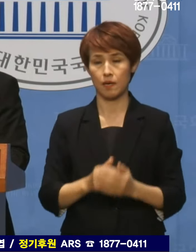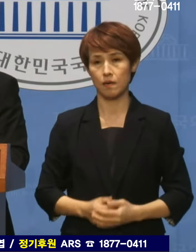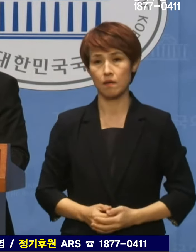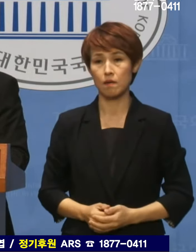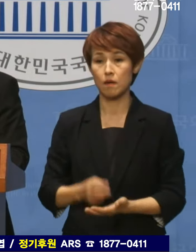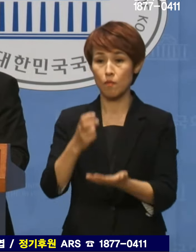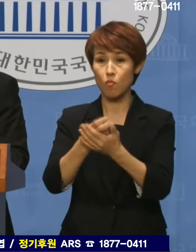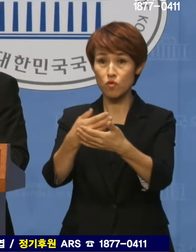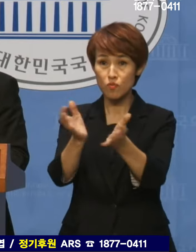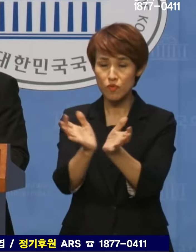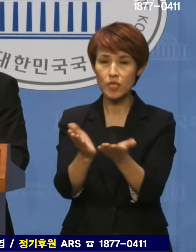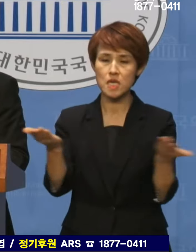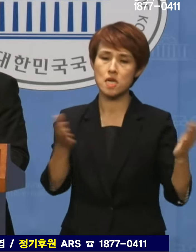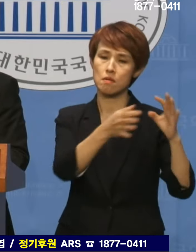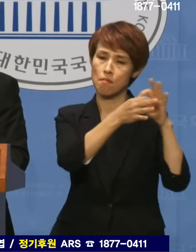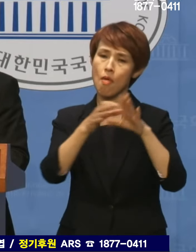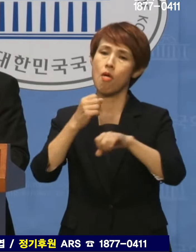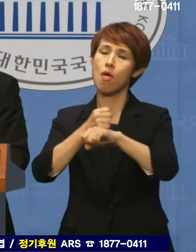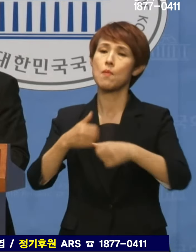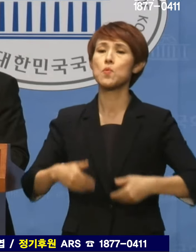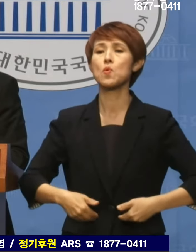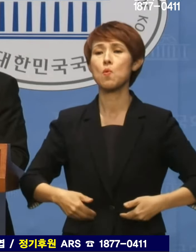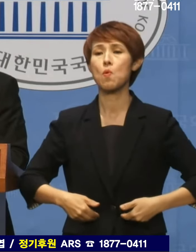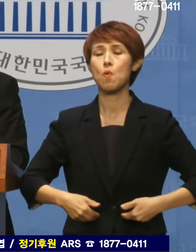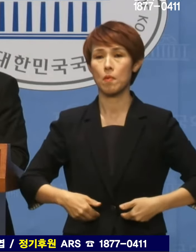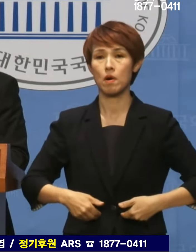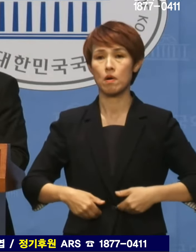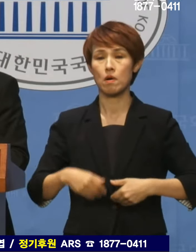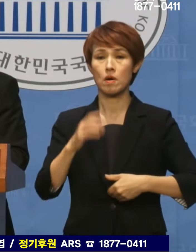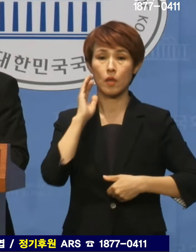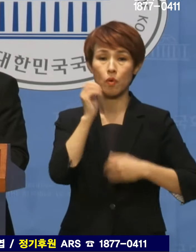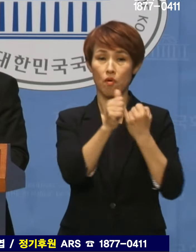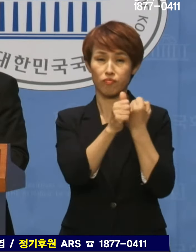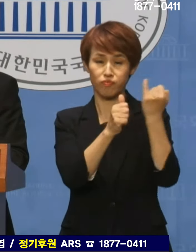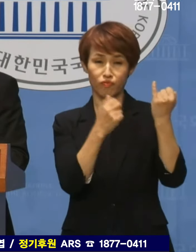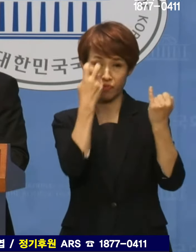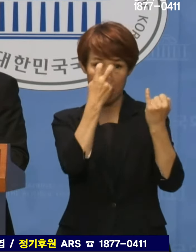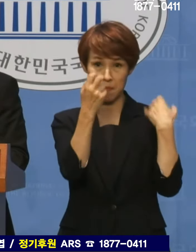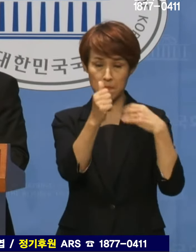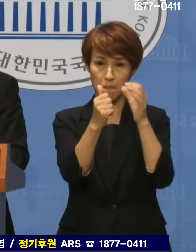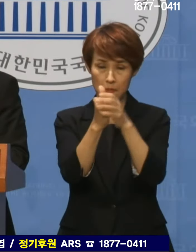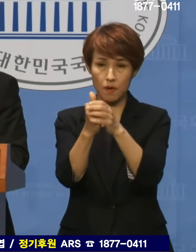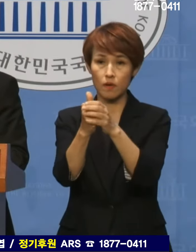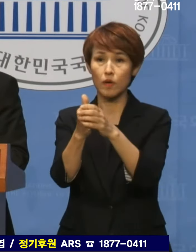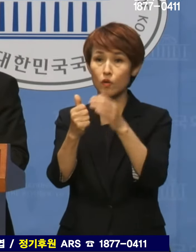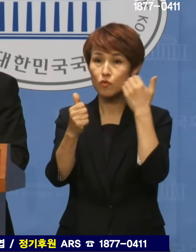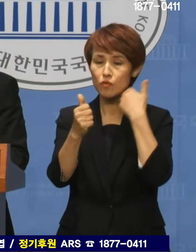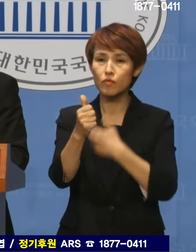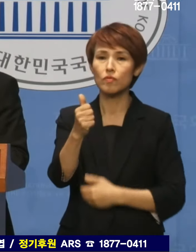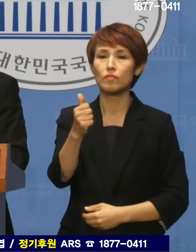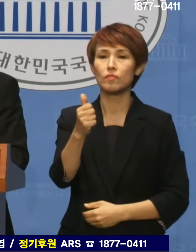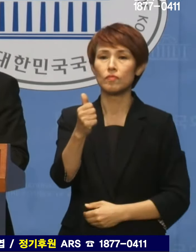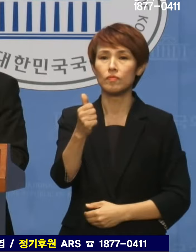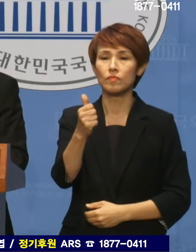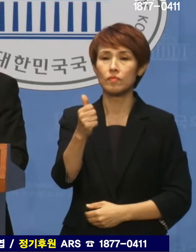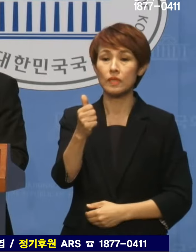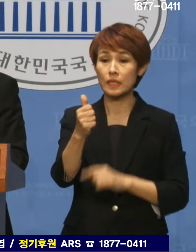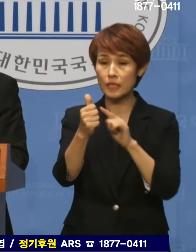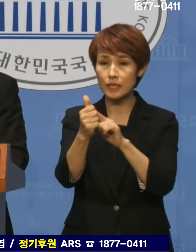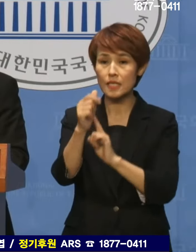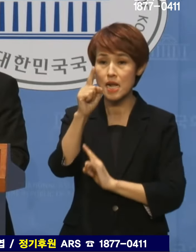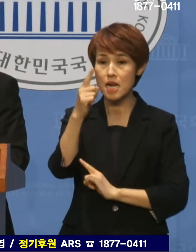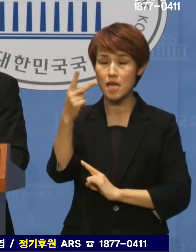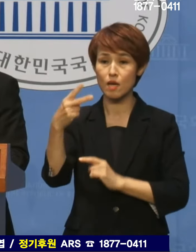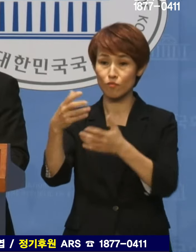법무부는 업무 연속성 유지를 강조하며 김건희 여사 수사를 맡은 서울중앙지검 1, 2 부장검사를